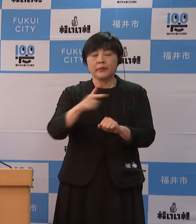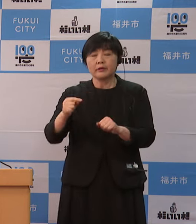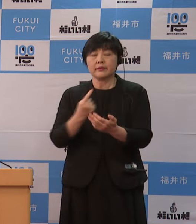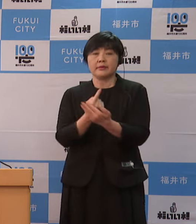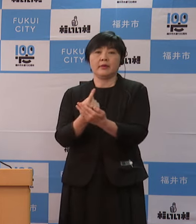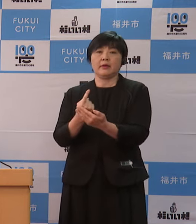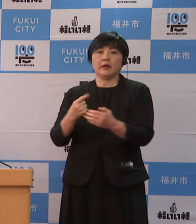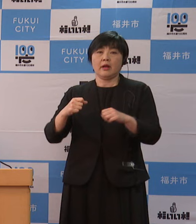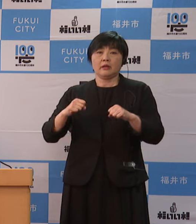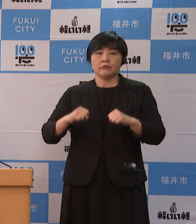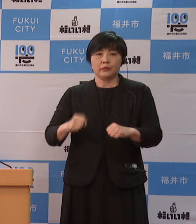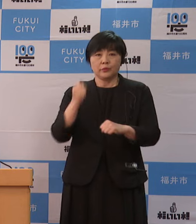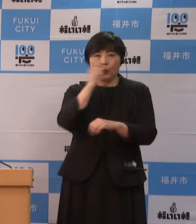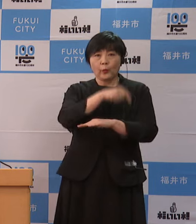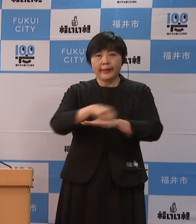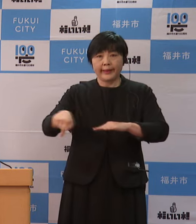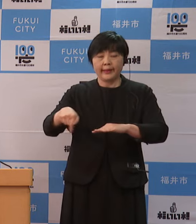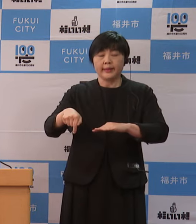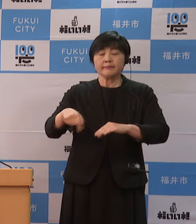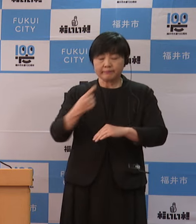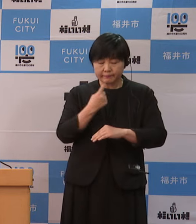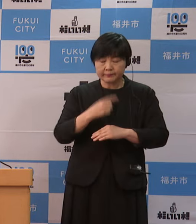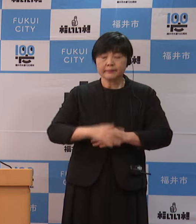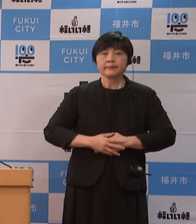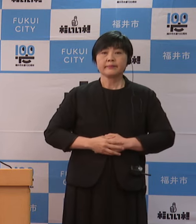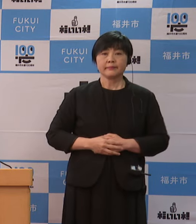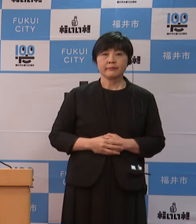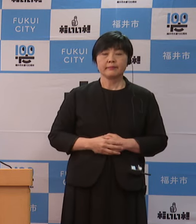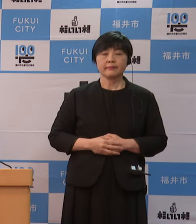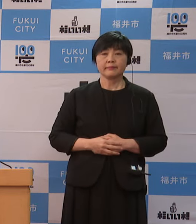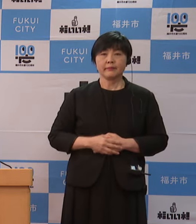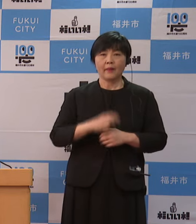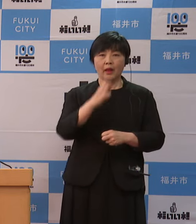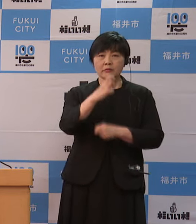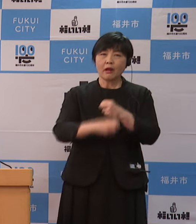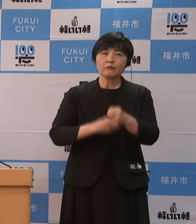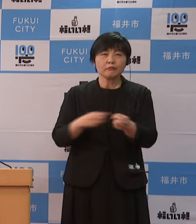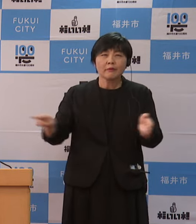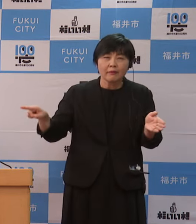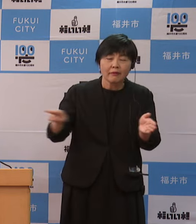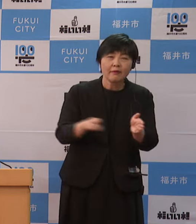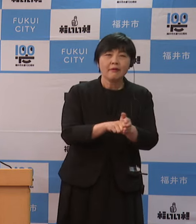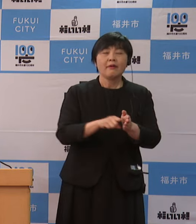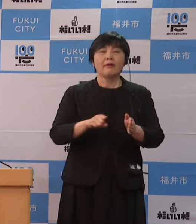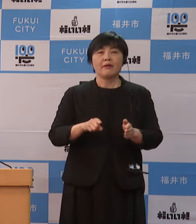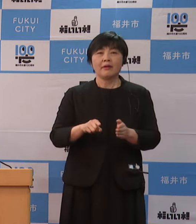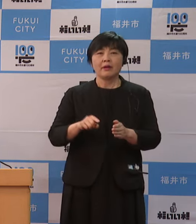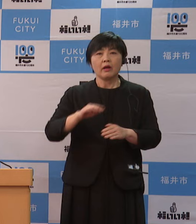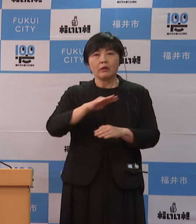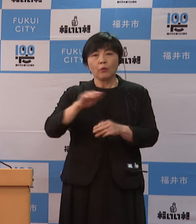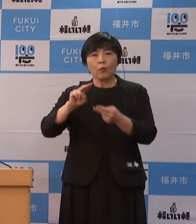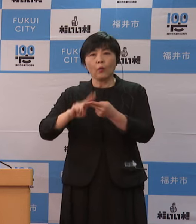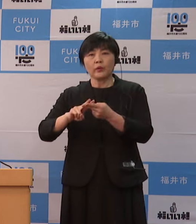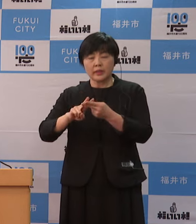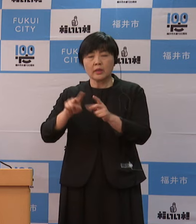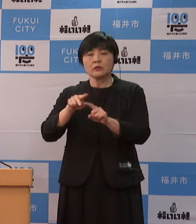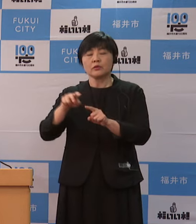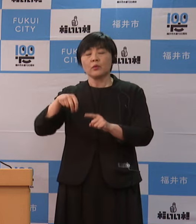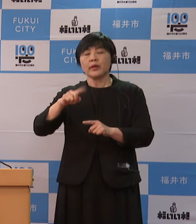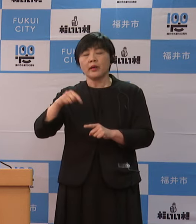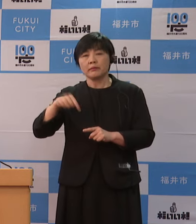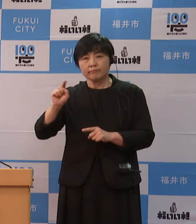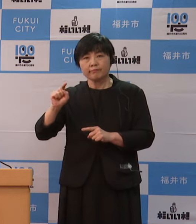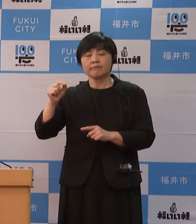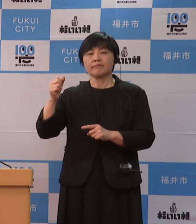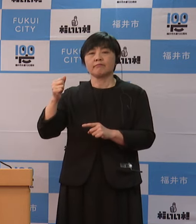ようなことを今考えているところであります。まあ、この30年間、まあ、横井湘南先生と、